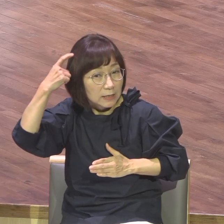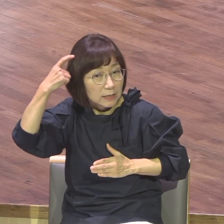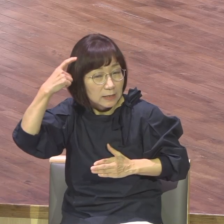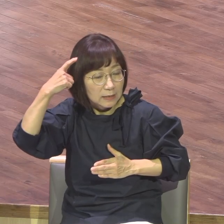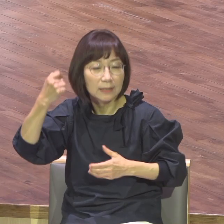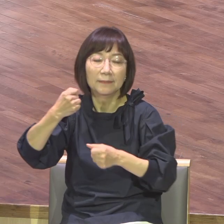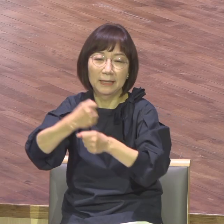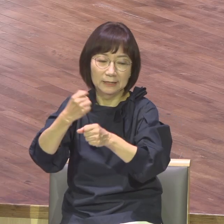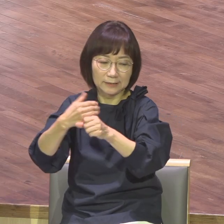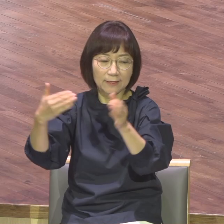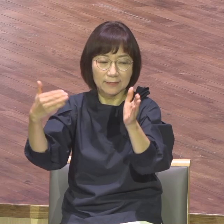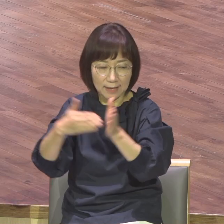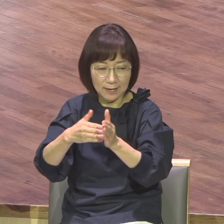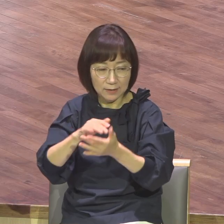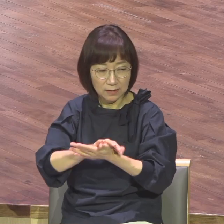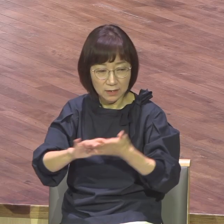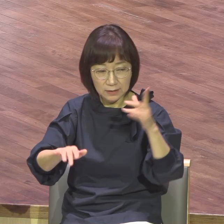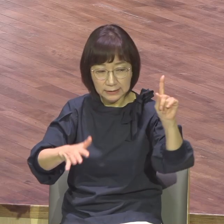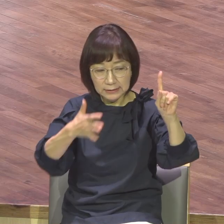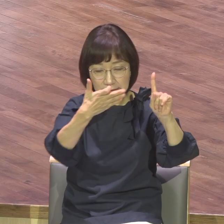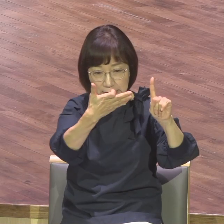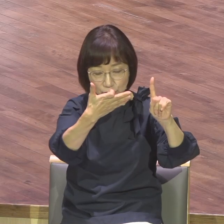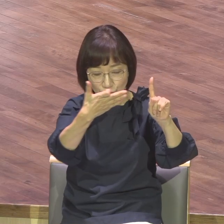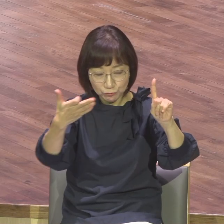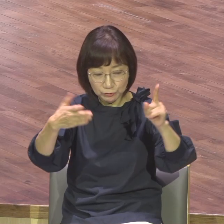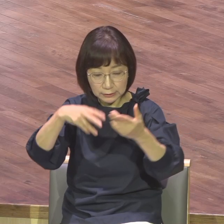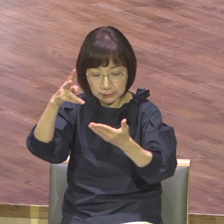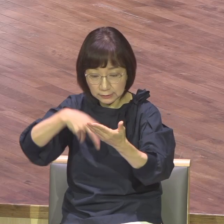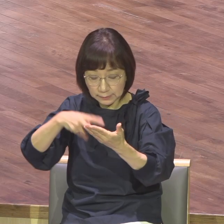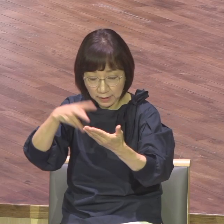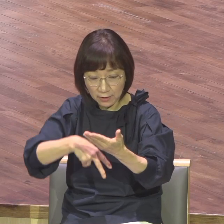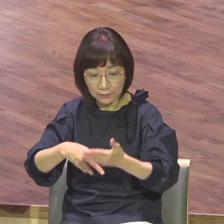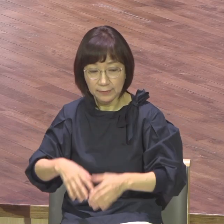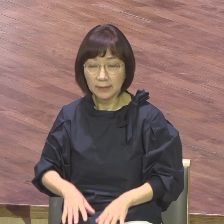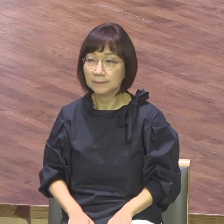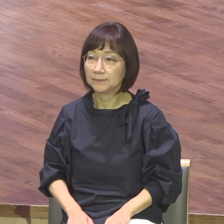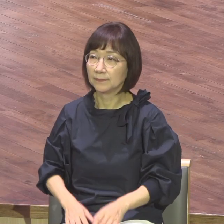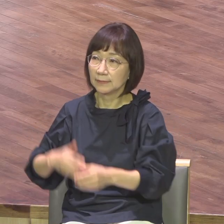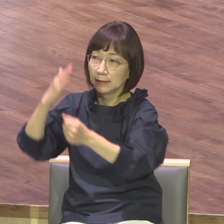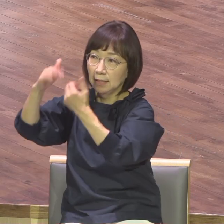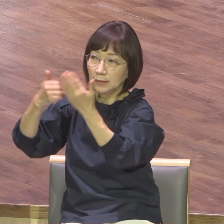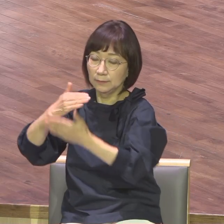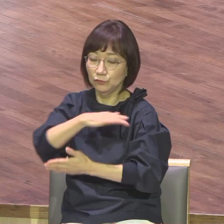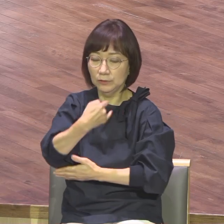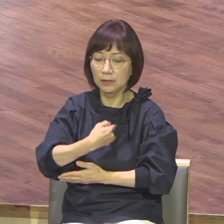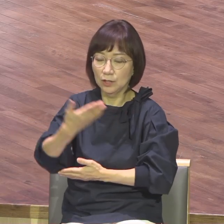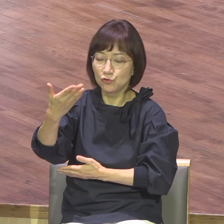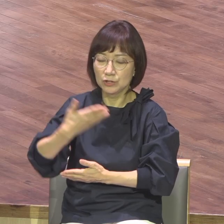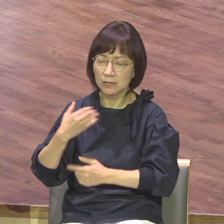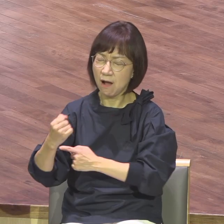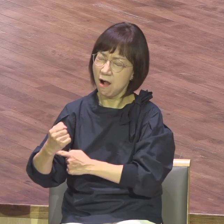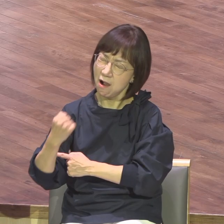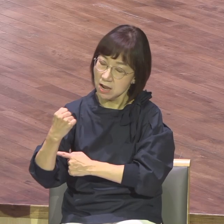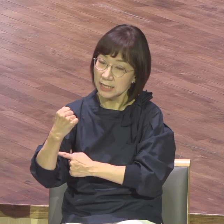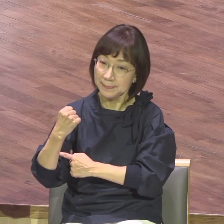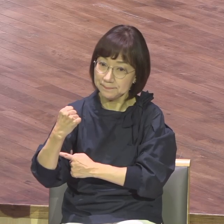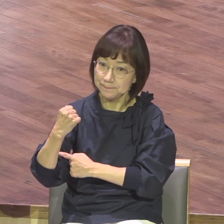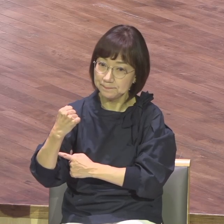자, 본문 19절에서 사도 바울은 하나님께서 우리에게 베푸신 능력이 얼마나